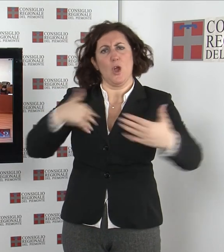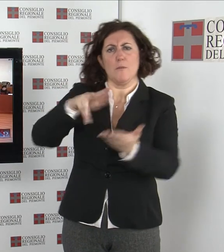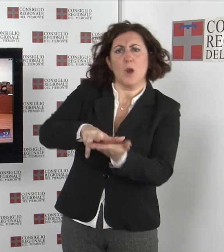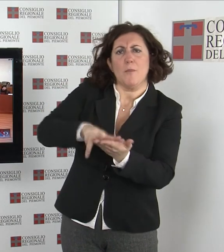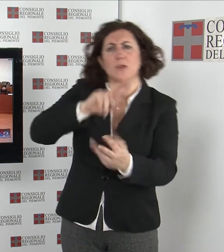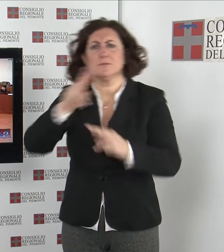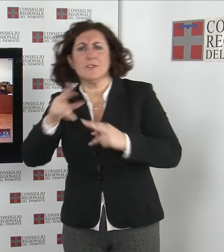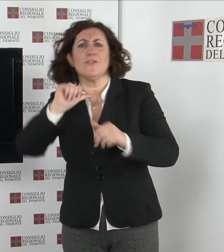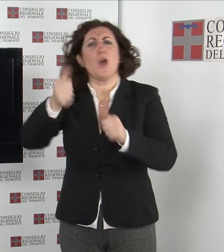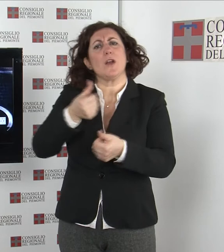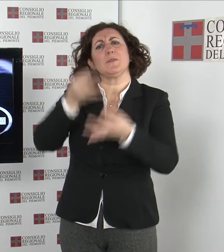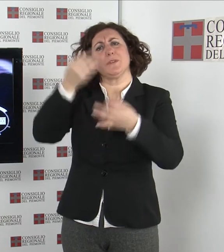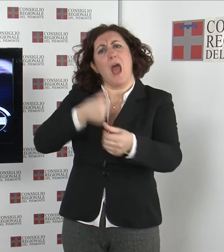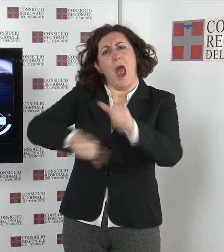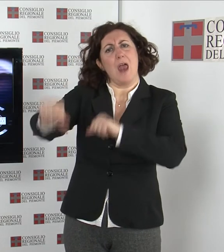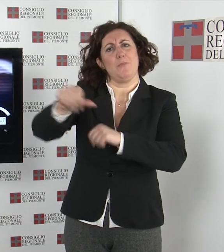i panni di